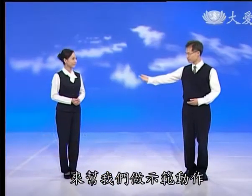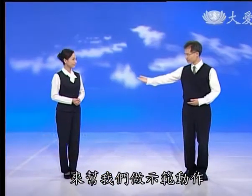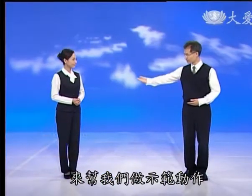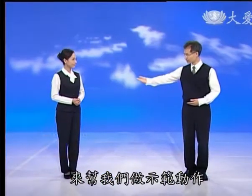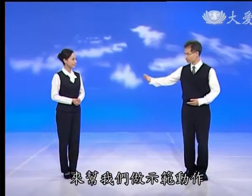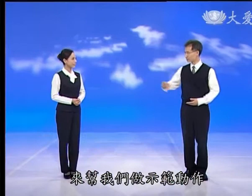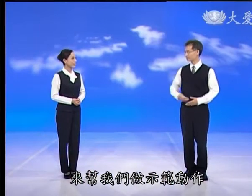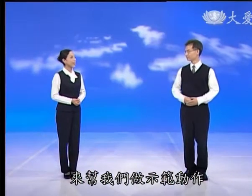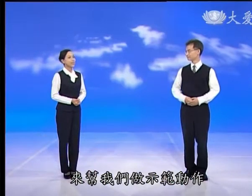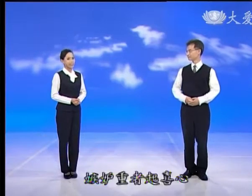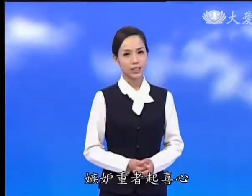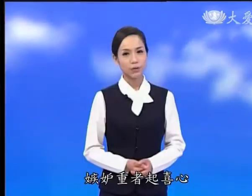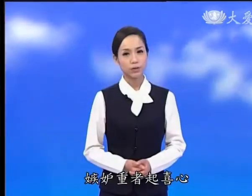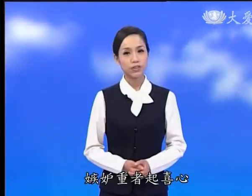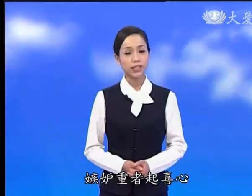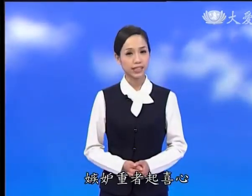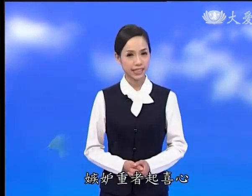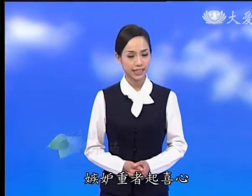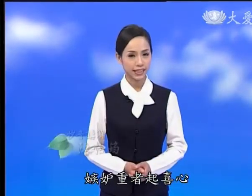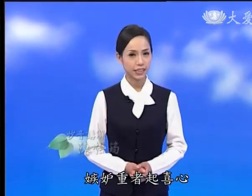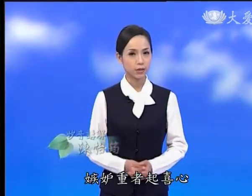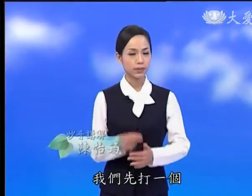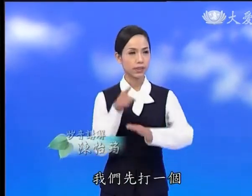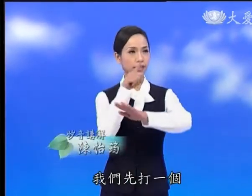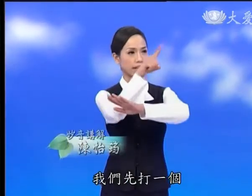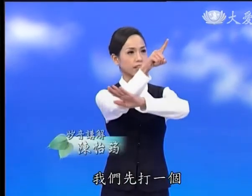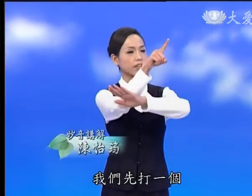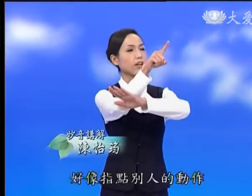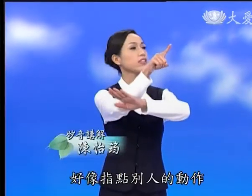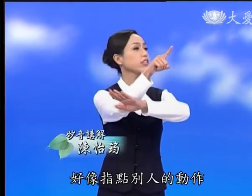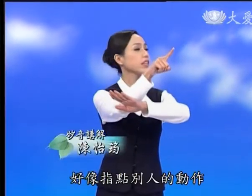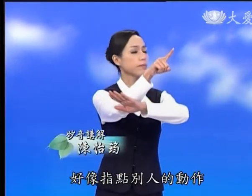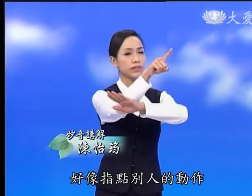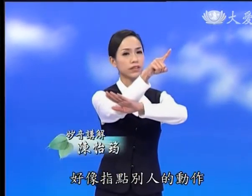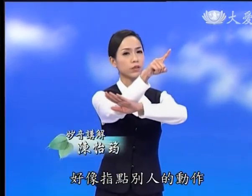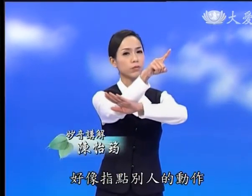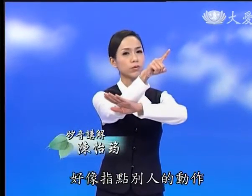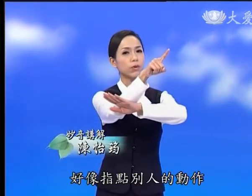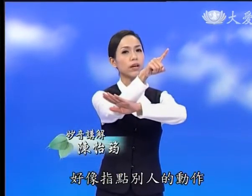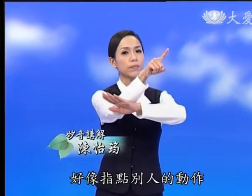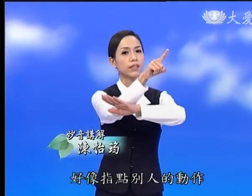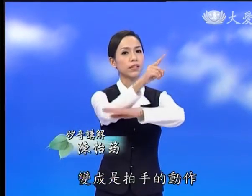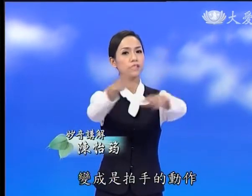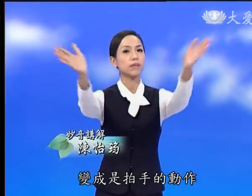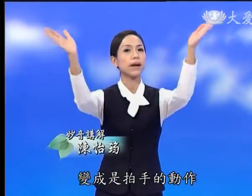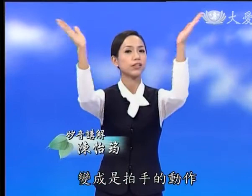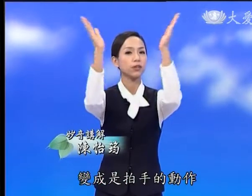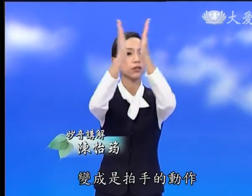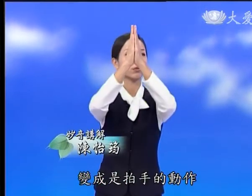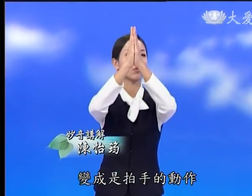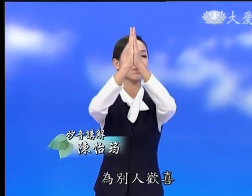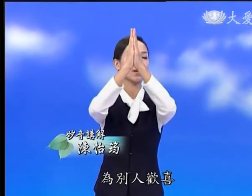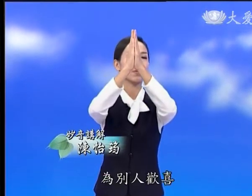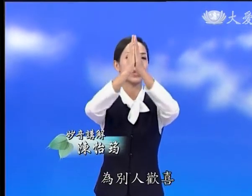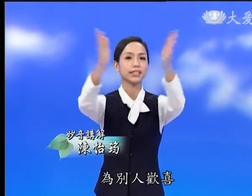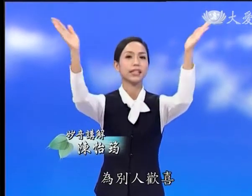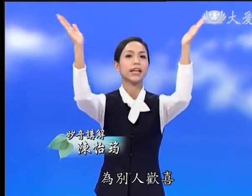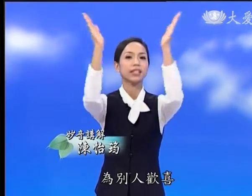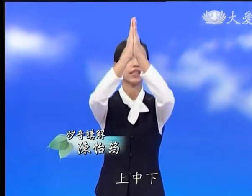示范动作。 嫉妒重者其喜心，我们先打一个好像指点别人的动作，变成是拍手的动作，为别人欢喜，